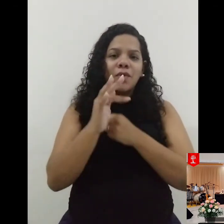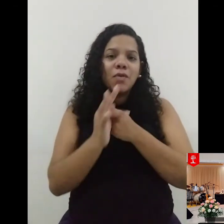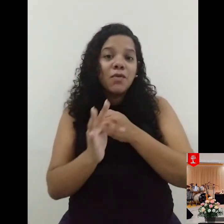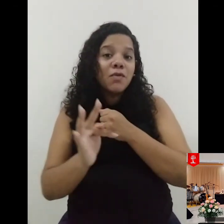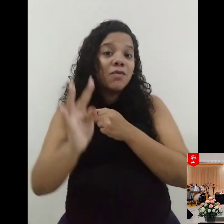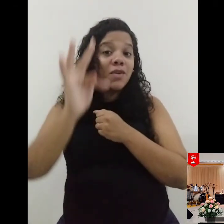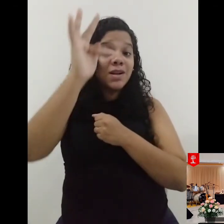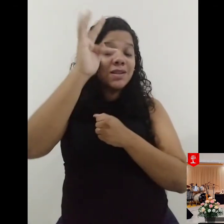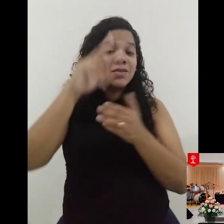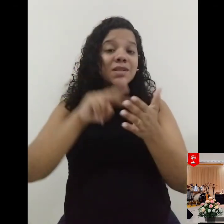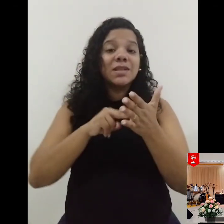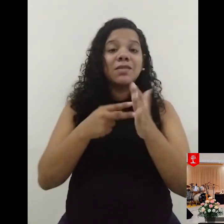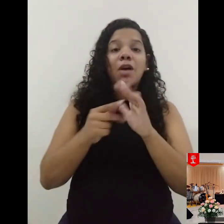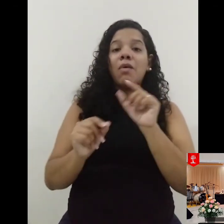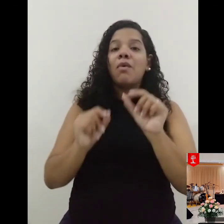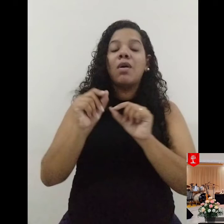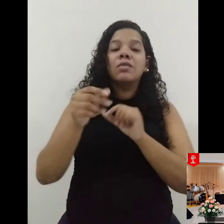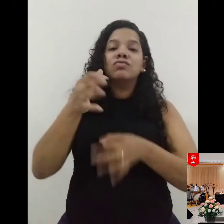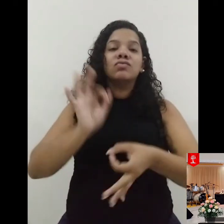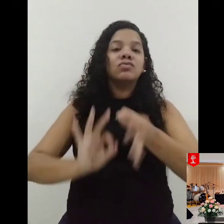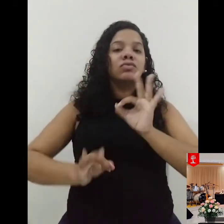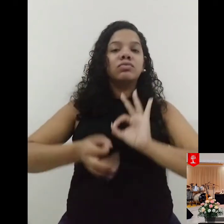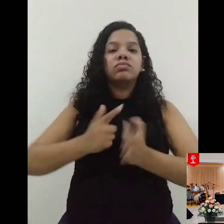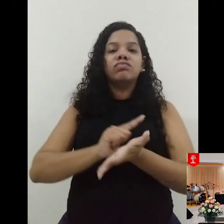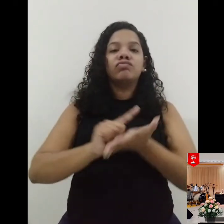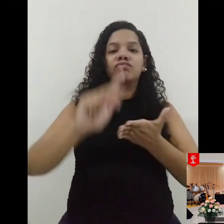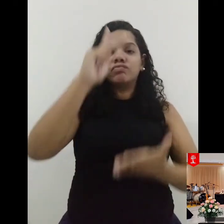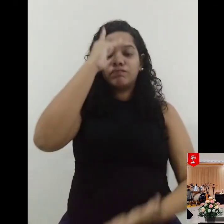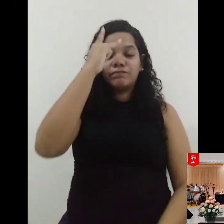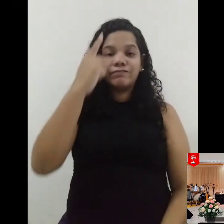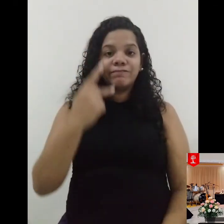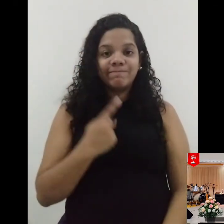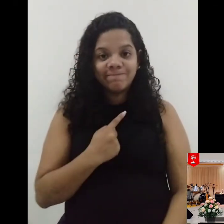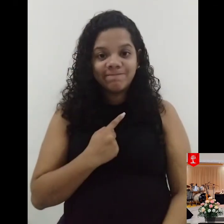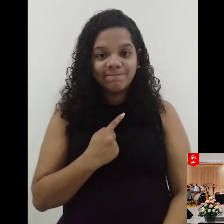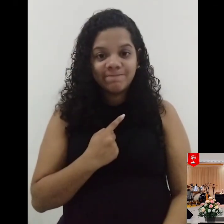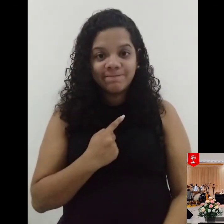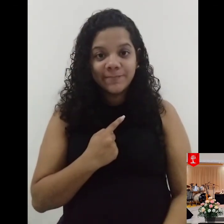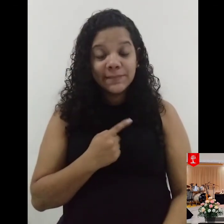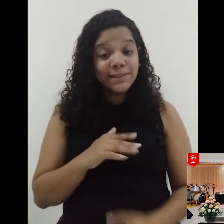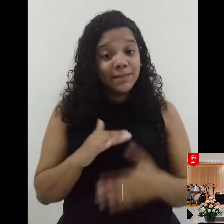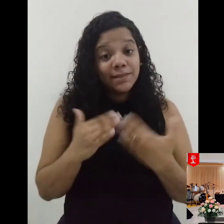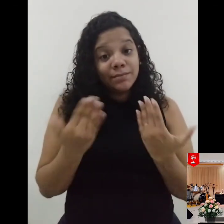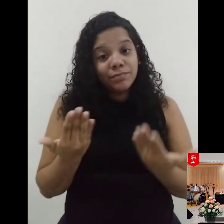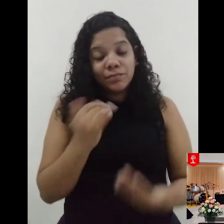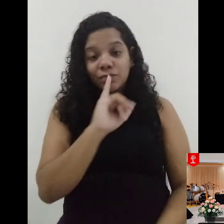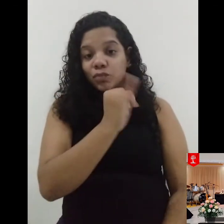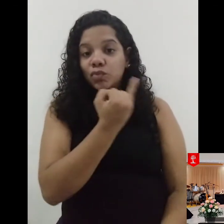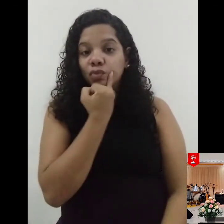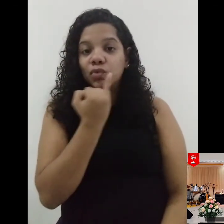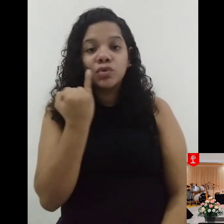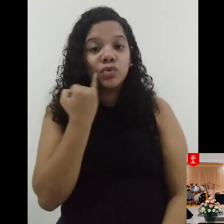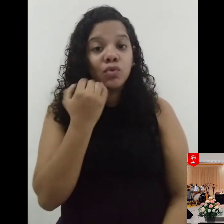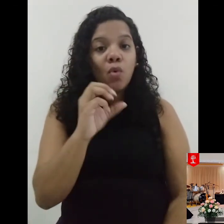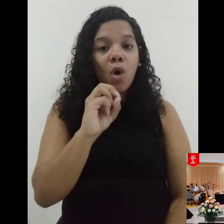perigoso. E foi isso que o fariseu demonstrou,